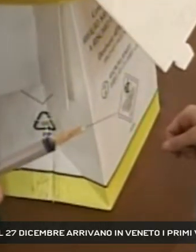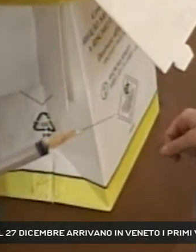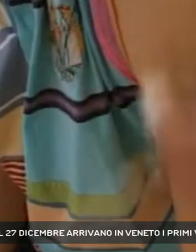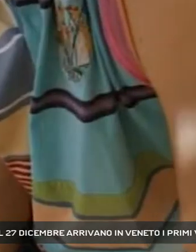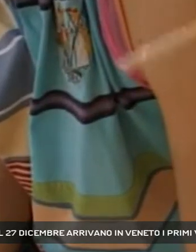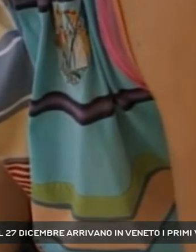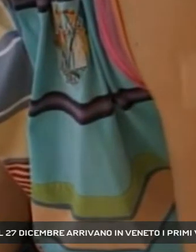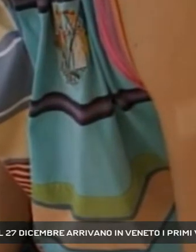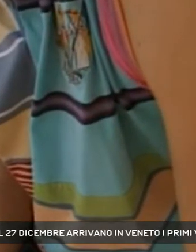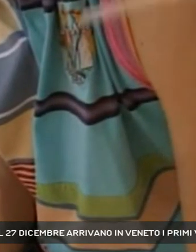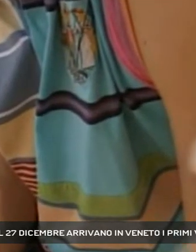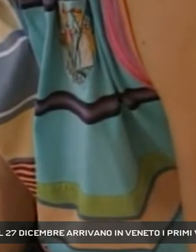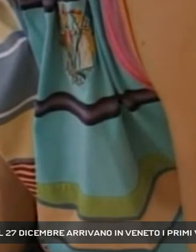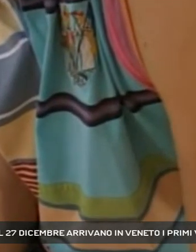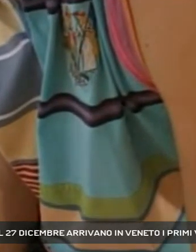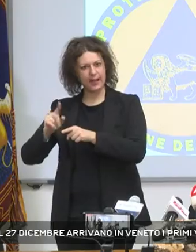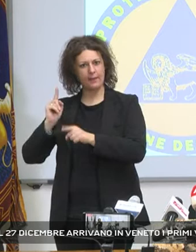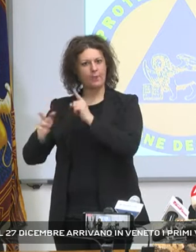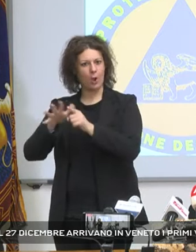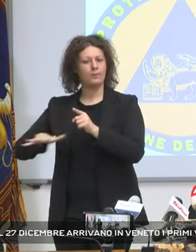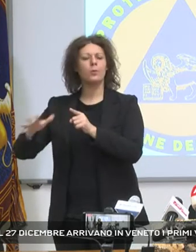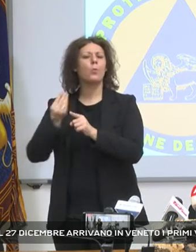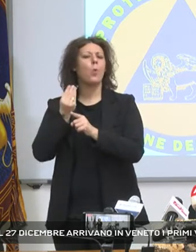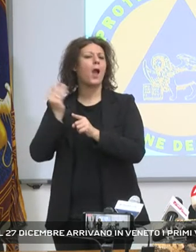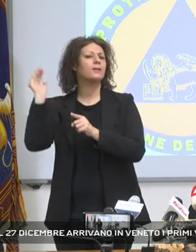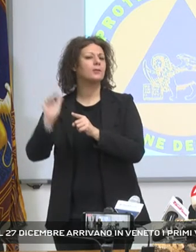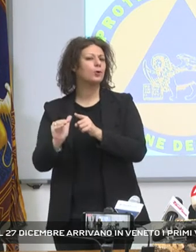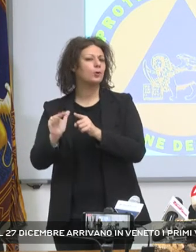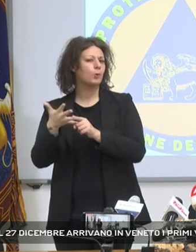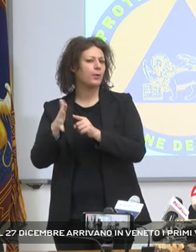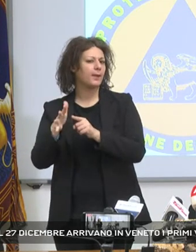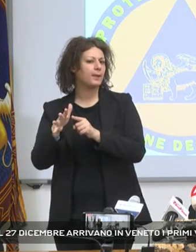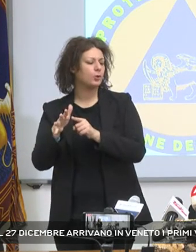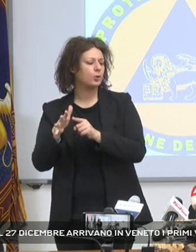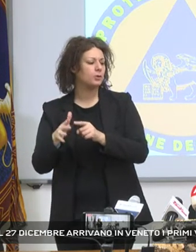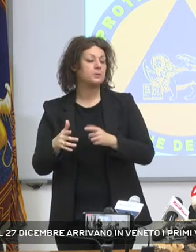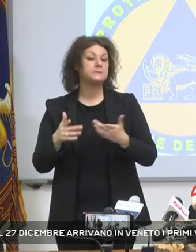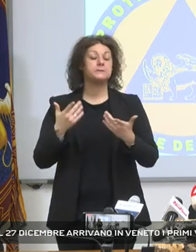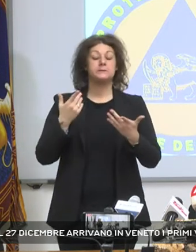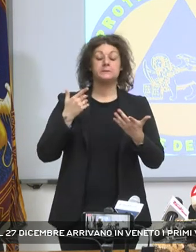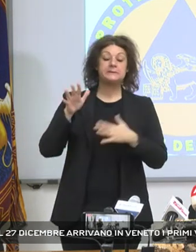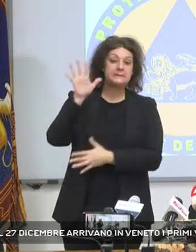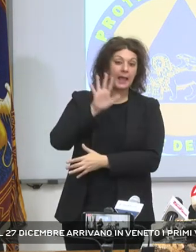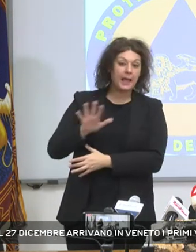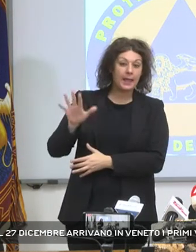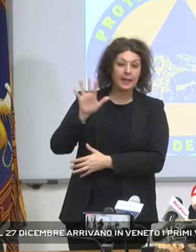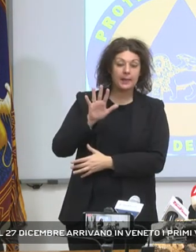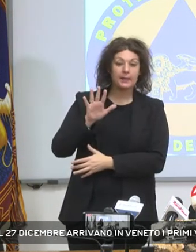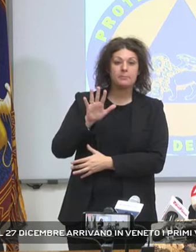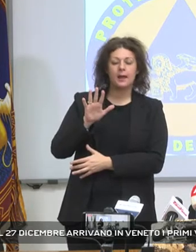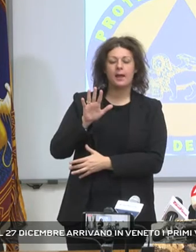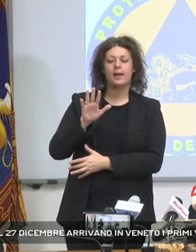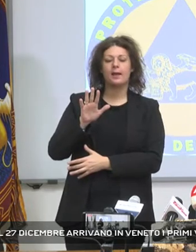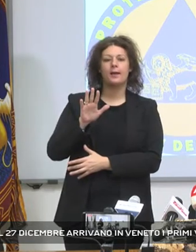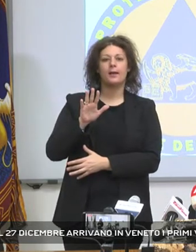popolazione indifferenziata. Da indiscrezioni che noi abbiamo in interlocuzione con il governo e con il commissario Arcuri si dice che per metà anno,